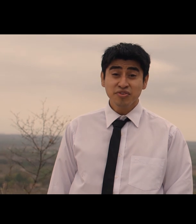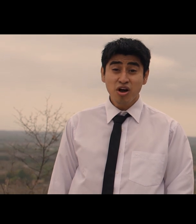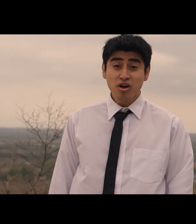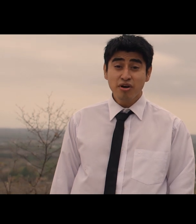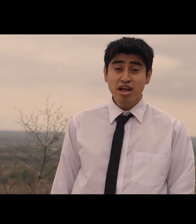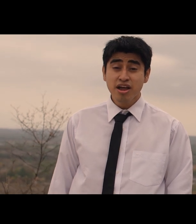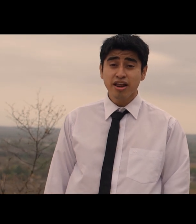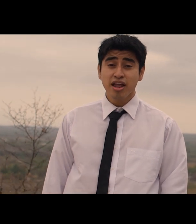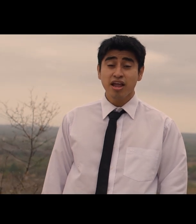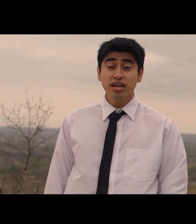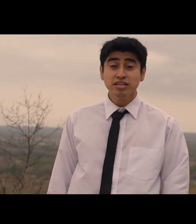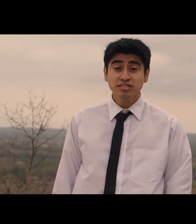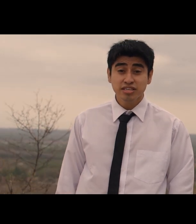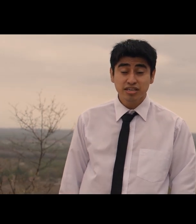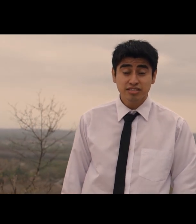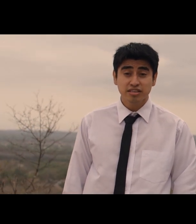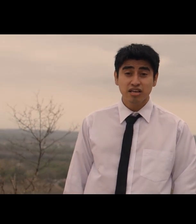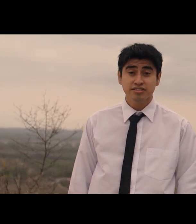r